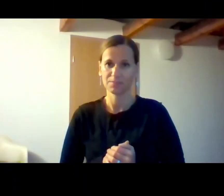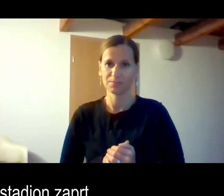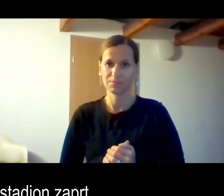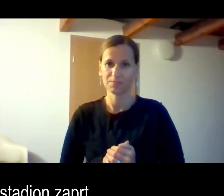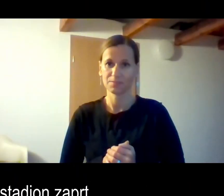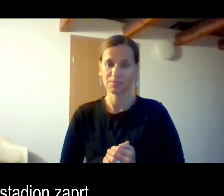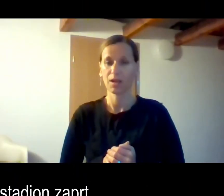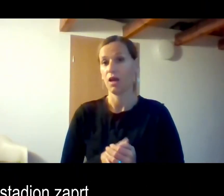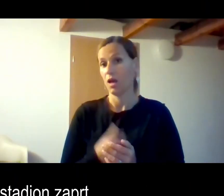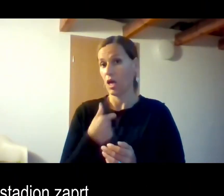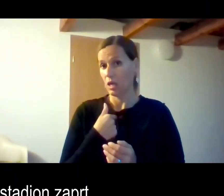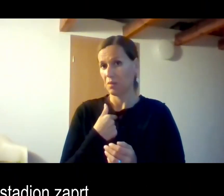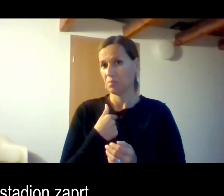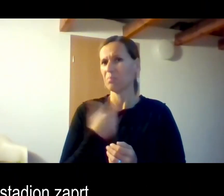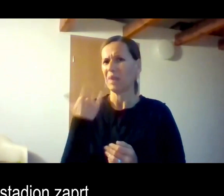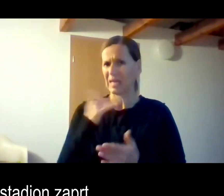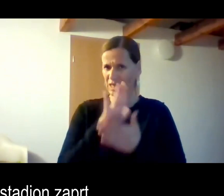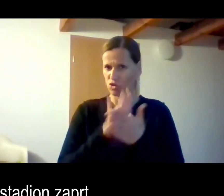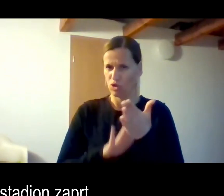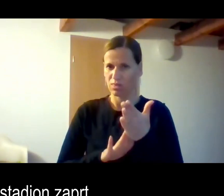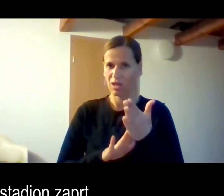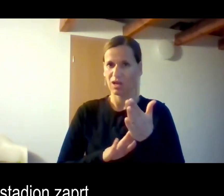Na začetku je bil stadion zaprt,